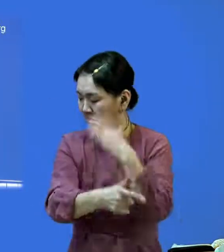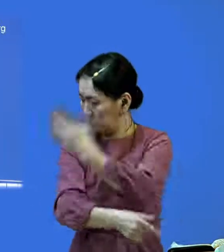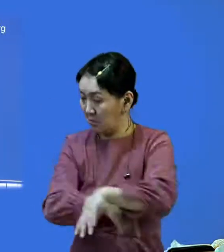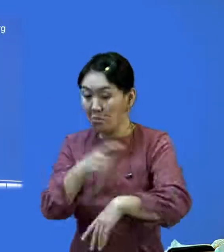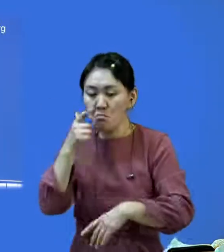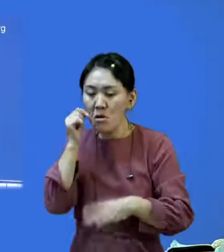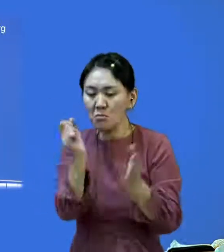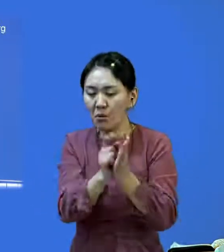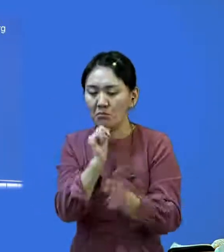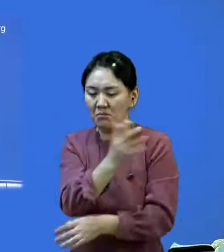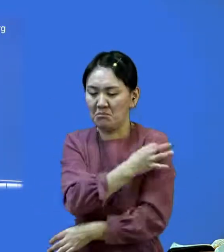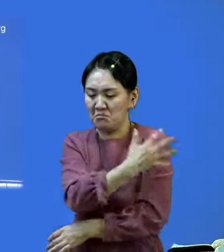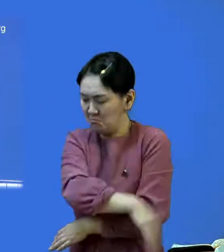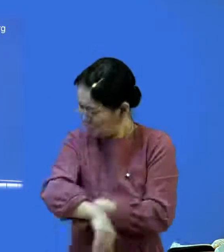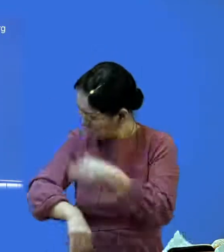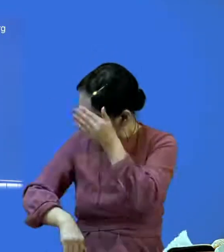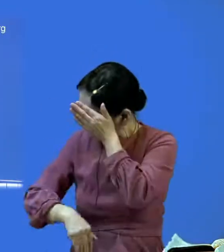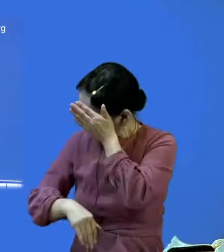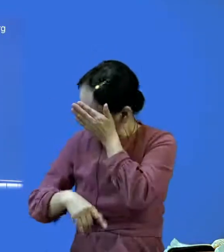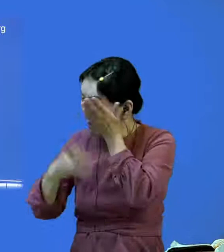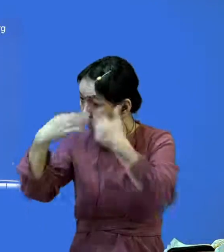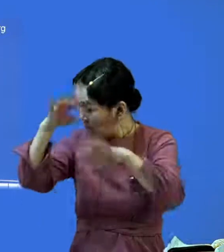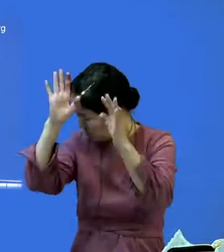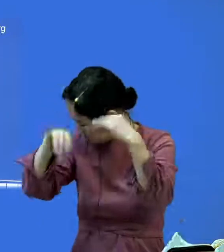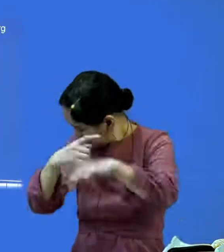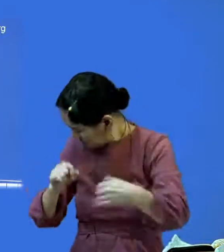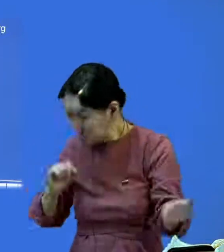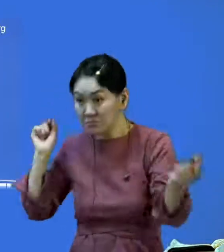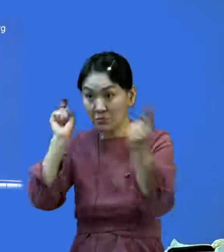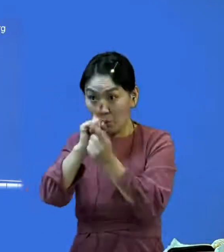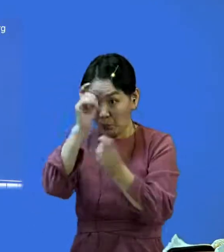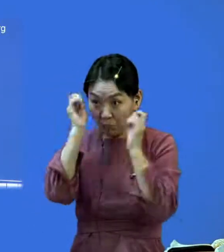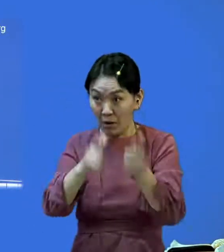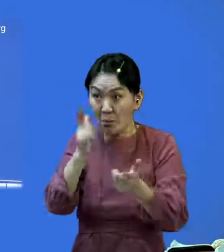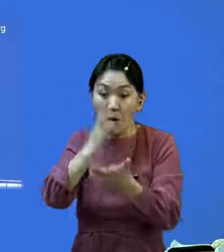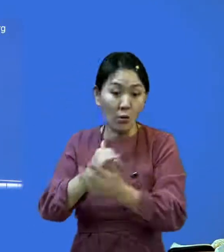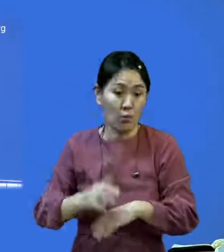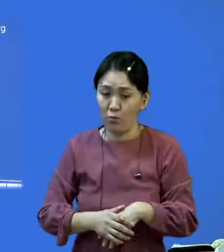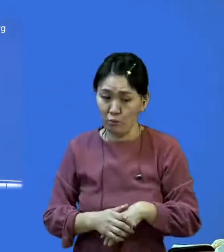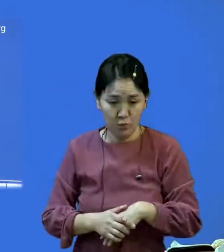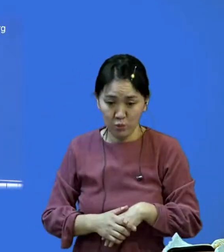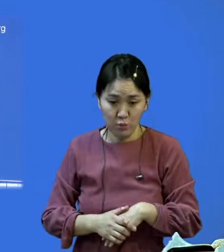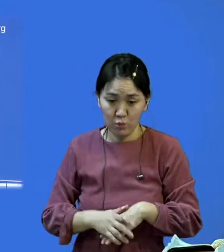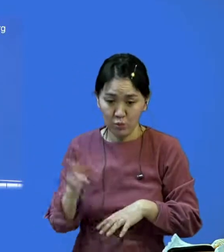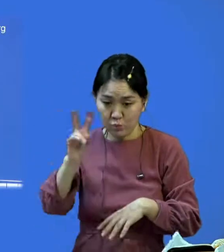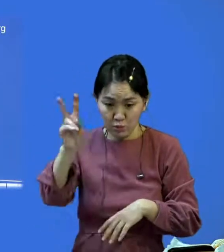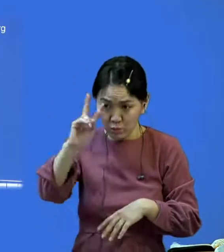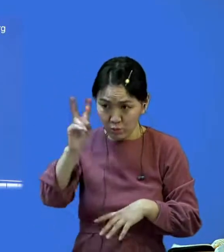нөө. Тэвайжинд уулзцгаая гээл хаяа дуусчихсан уу? Үгүй шүү дээ.